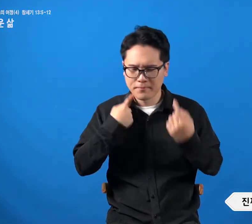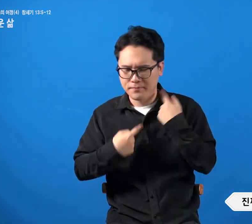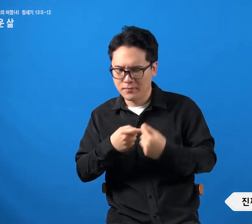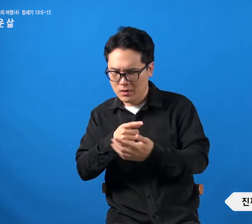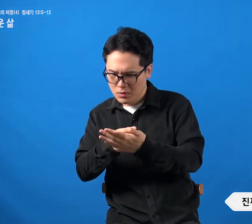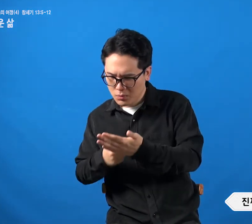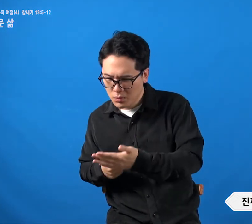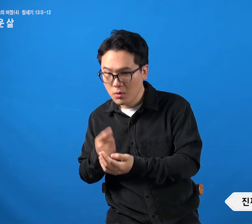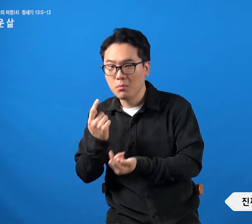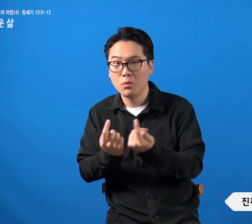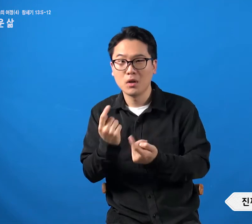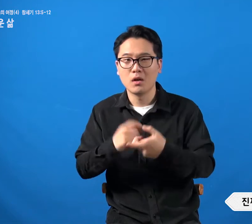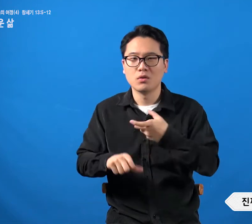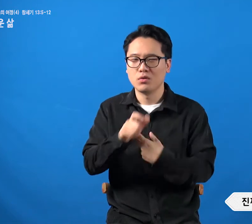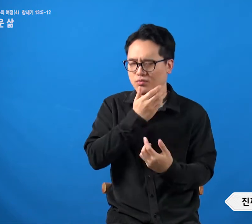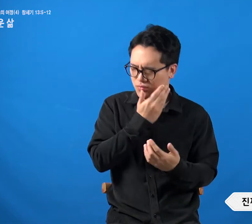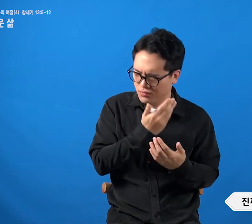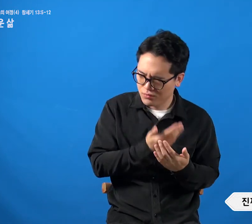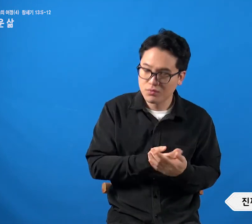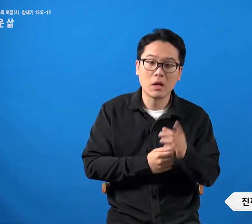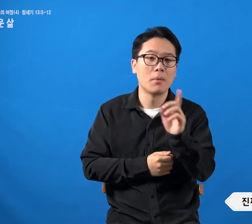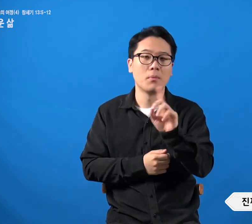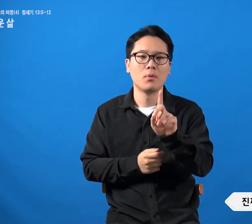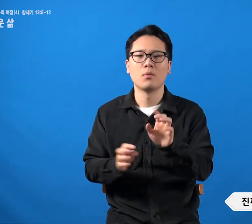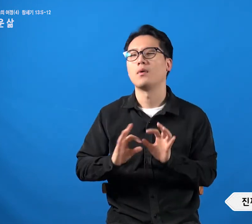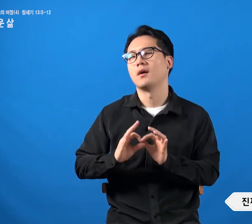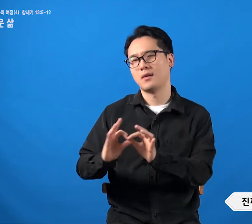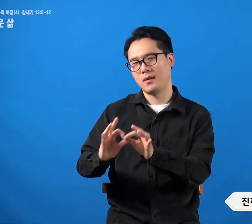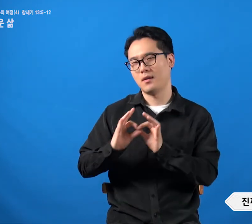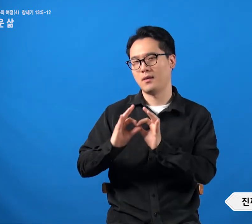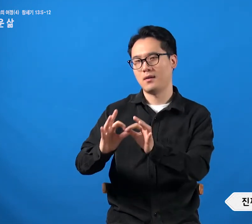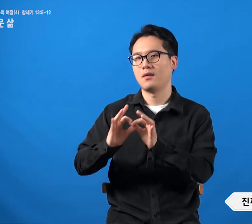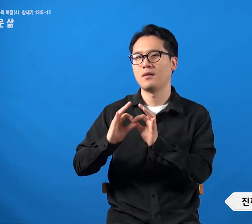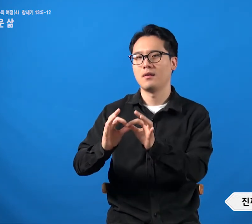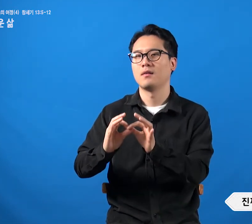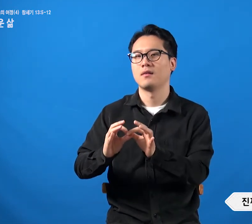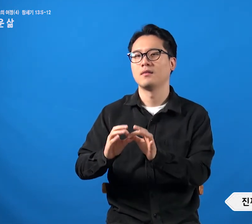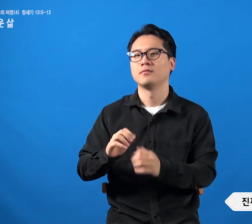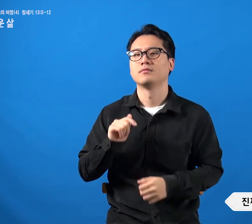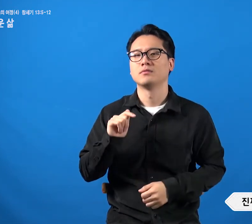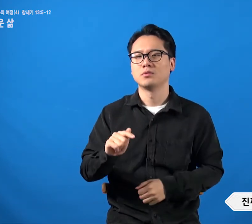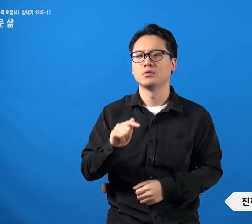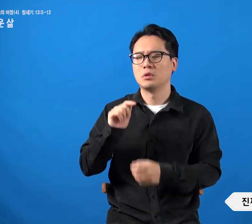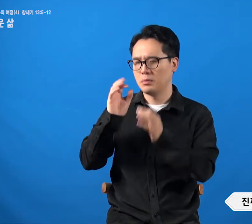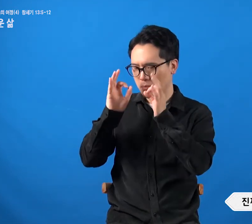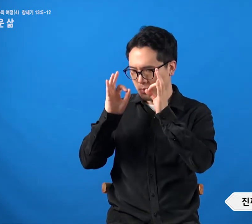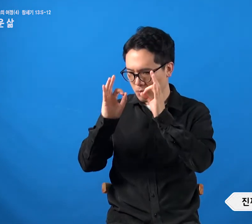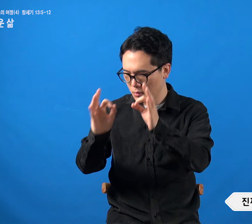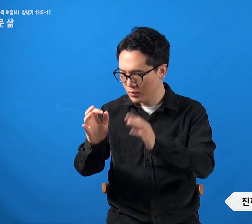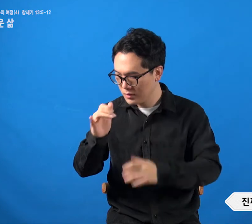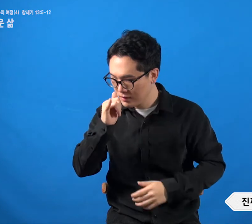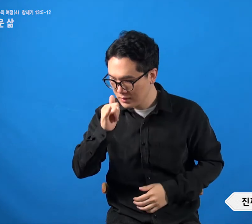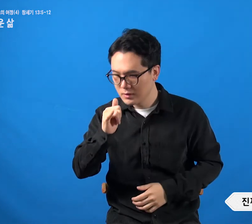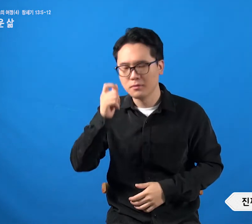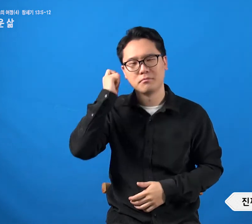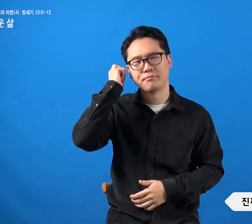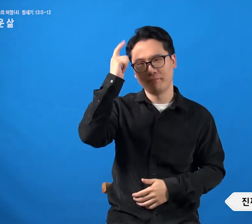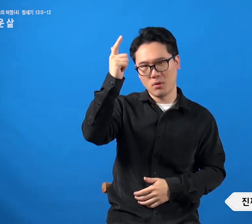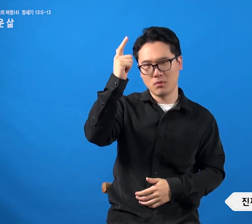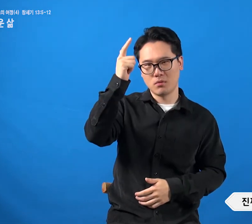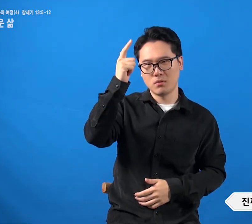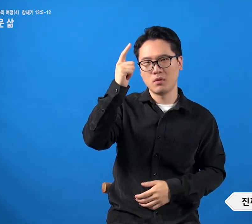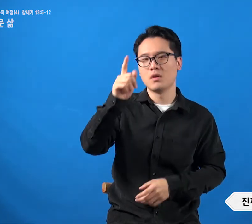더 중요한 관계를 하나님의 안목 가운데 볼 수 있는 명철,